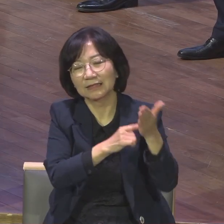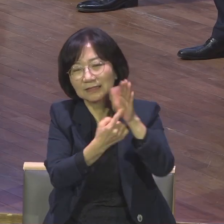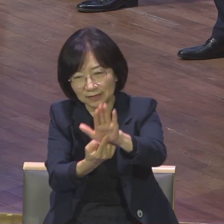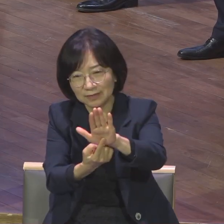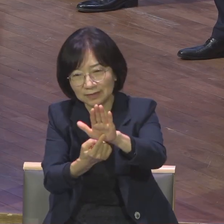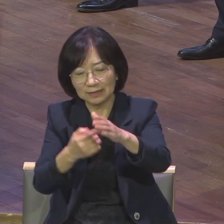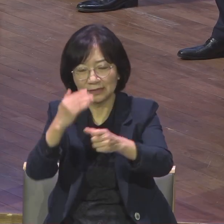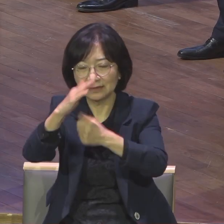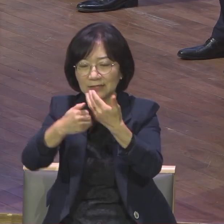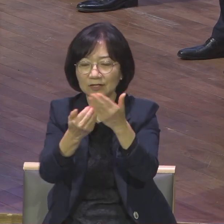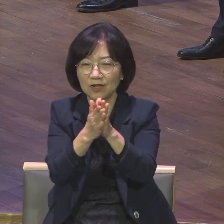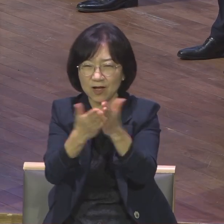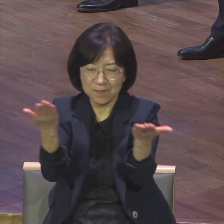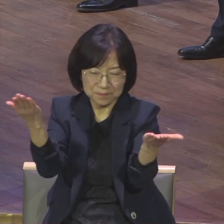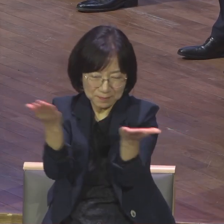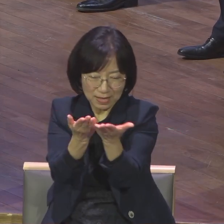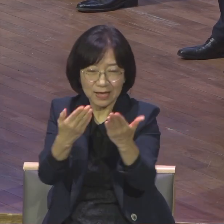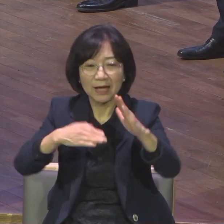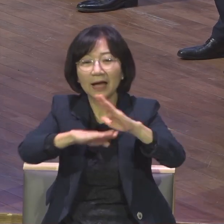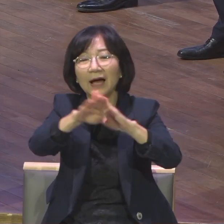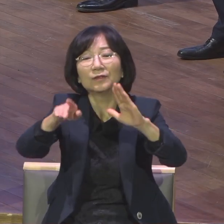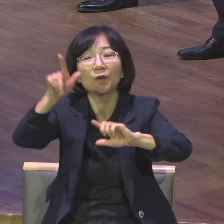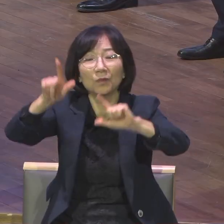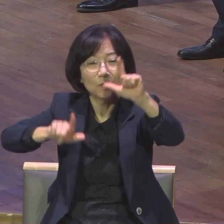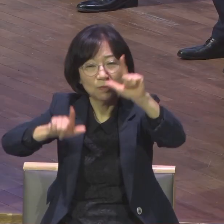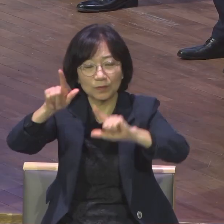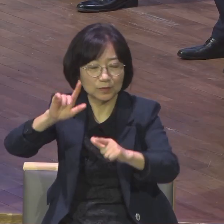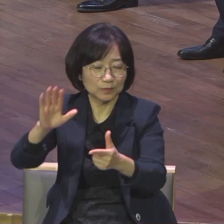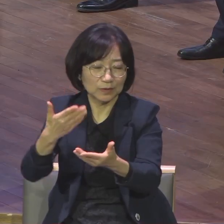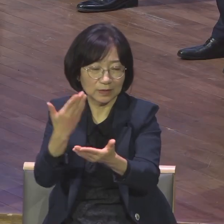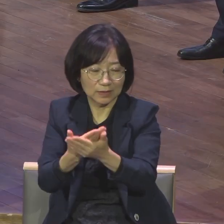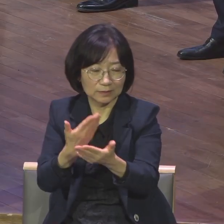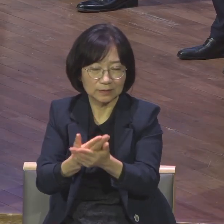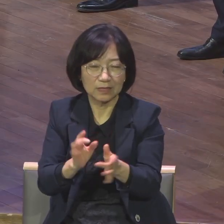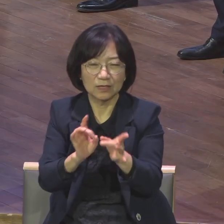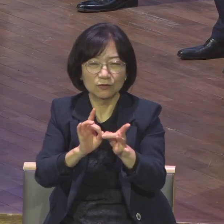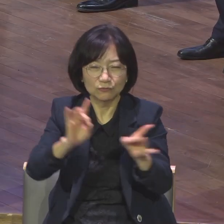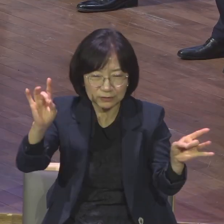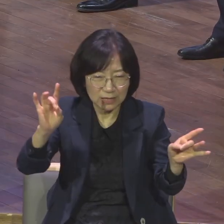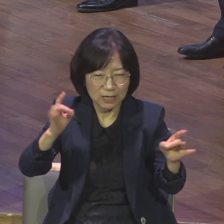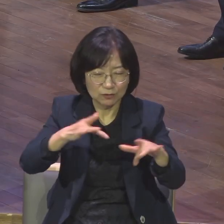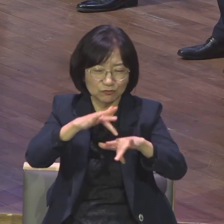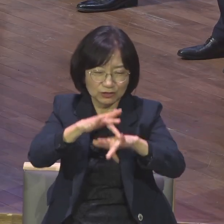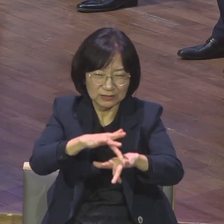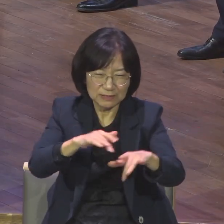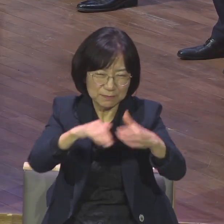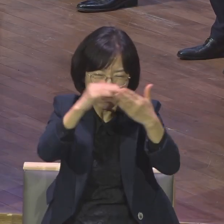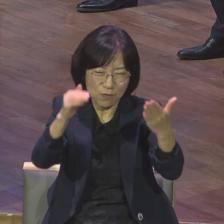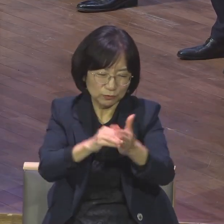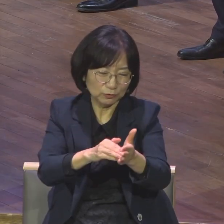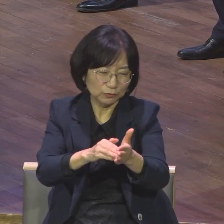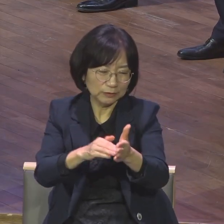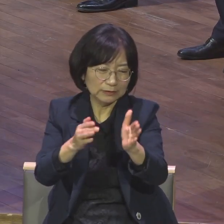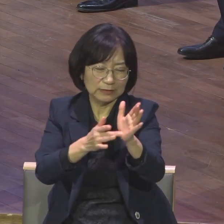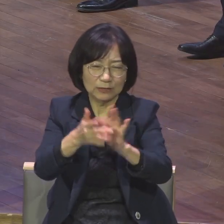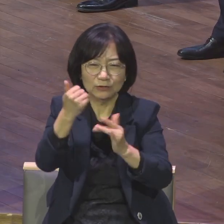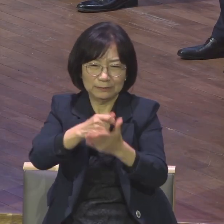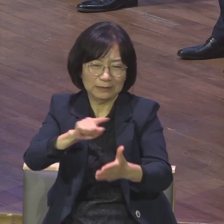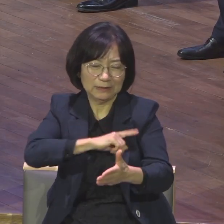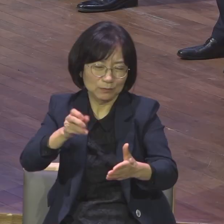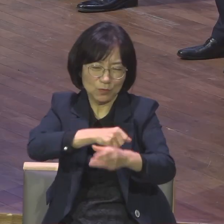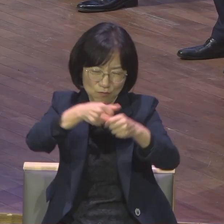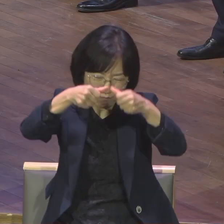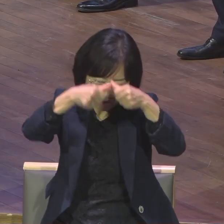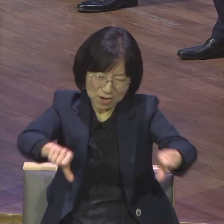되게 하여 주옵소서. 가정의 역사하는 모든 흑암과 우상과 귀신의 역사가 지금 이 시간 예수 이름 앞에 완전히 무너지게